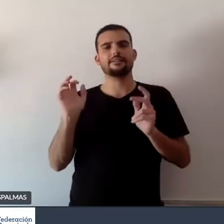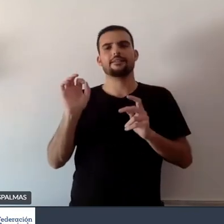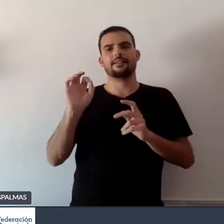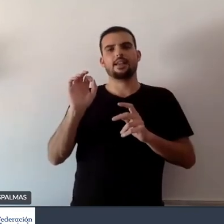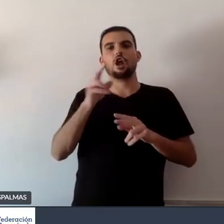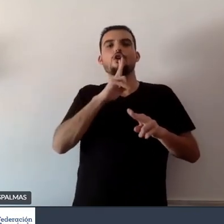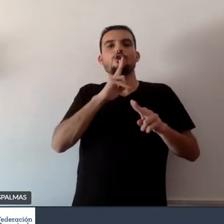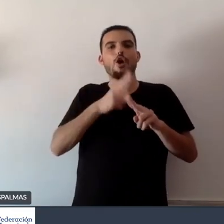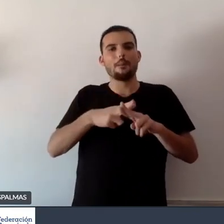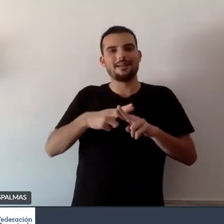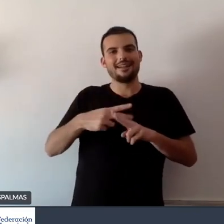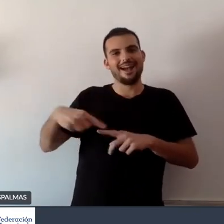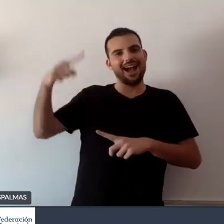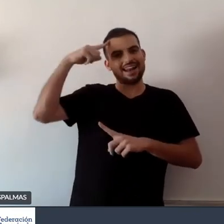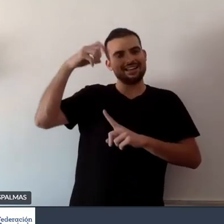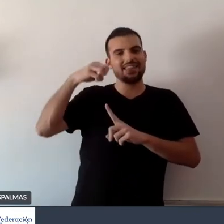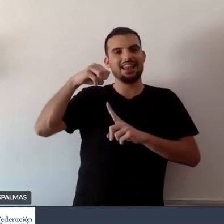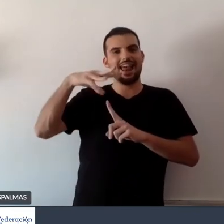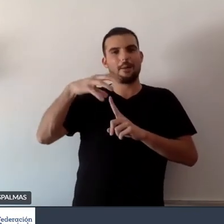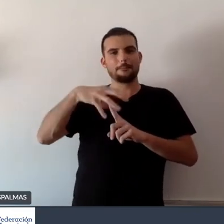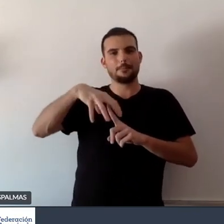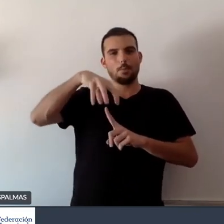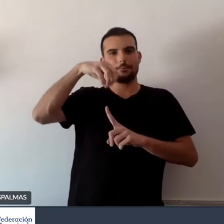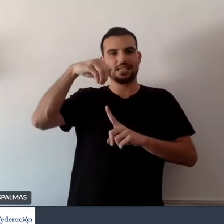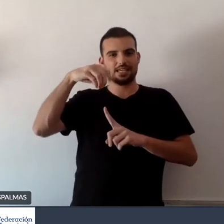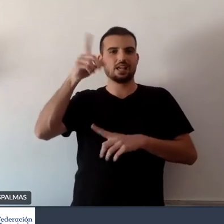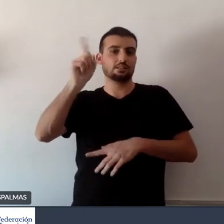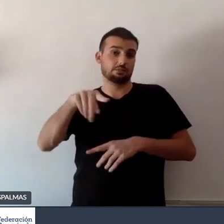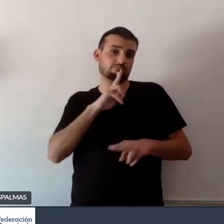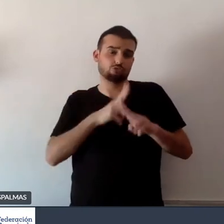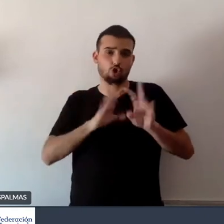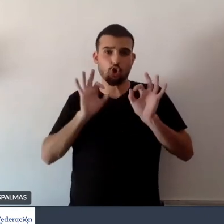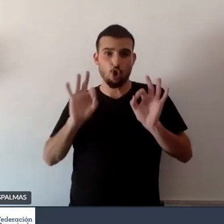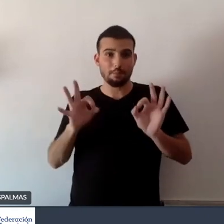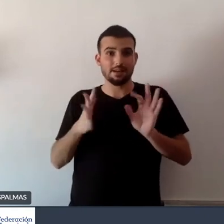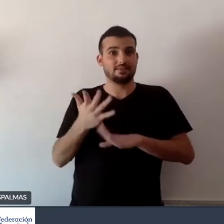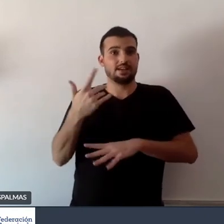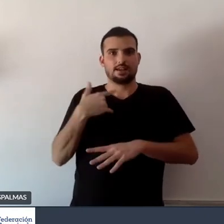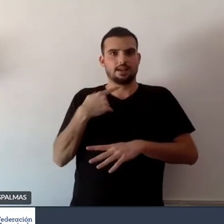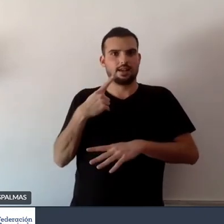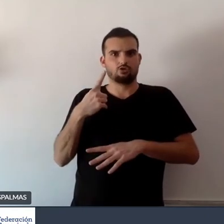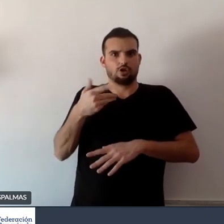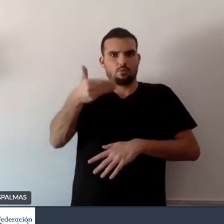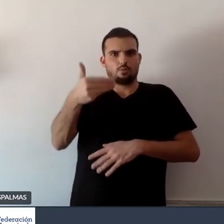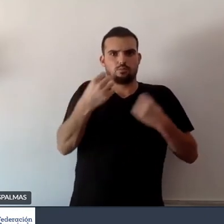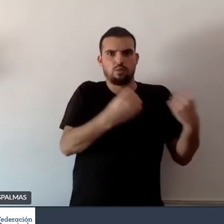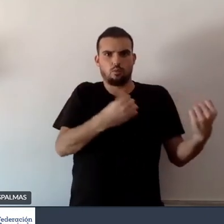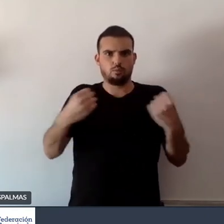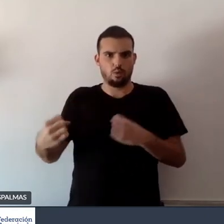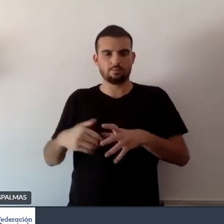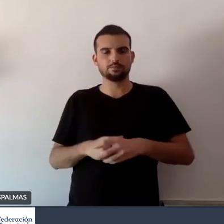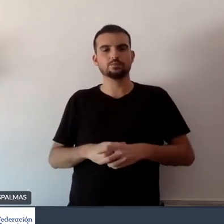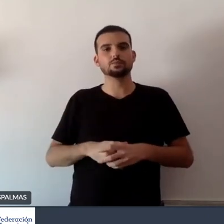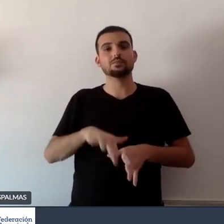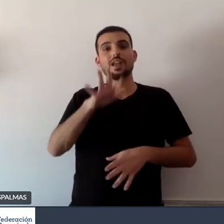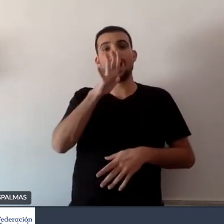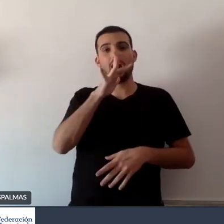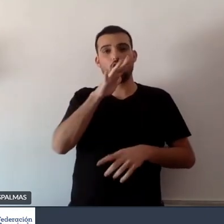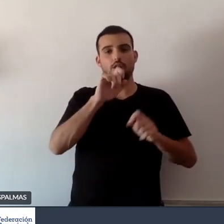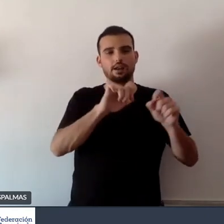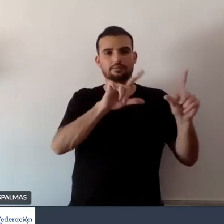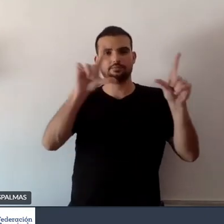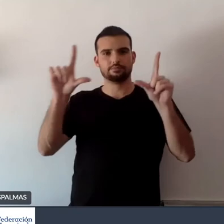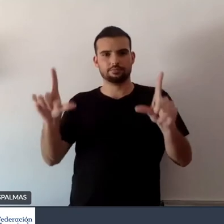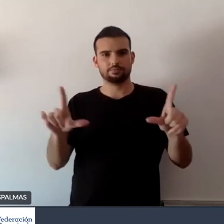toda esa zona que yo creo que también es de una utilización muy, muy alta. A continuación, vamos a